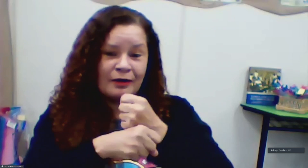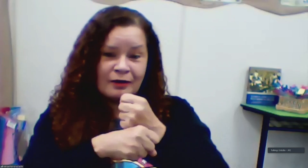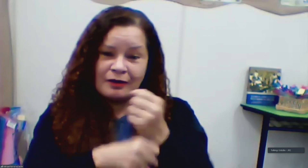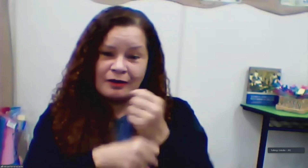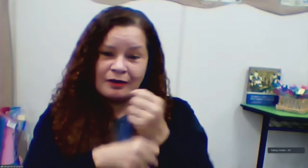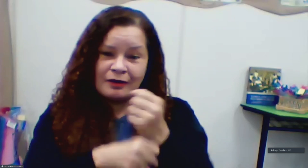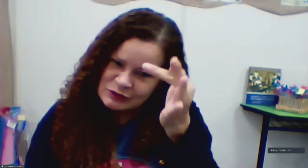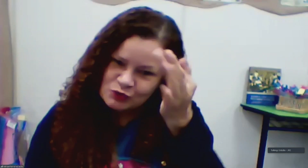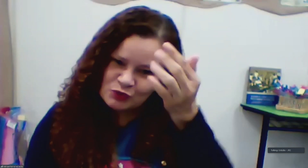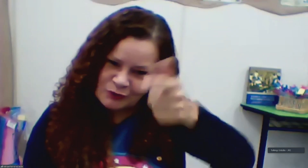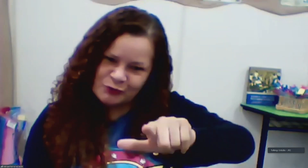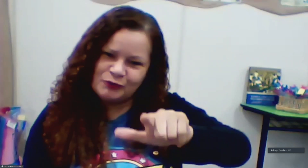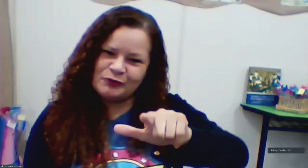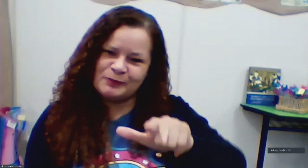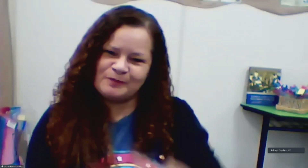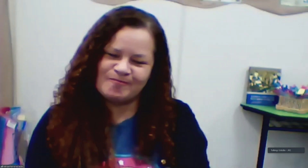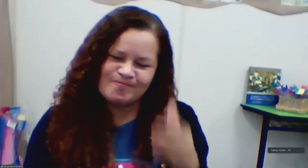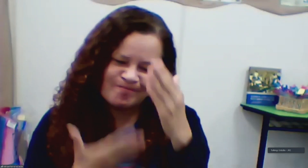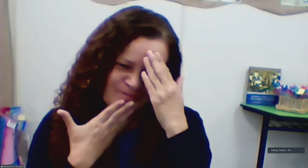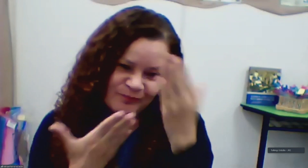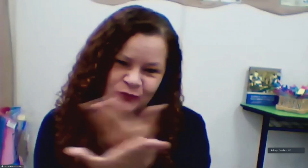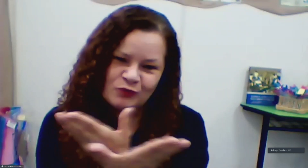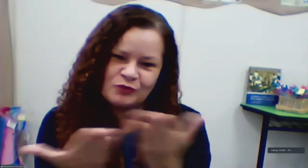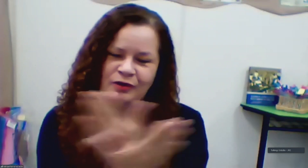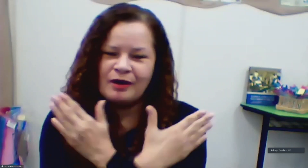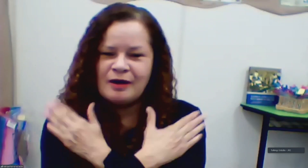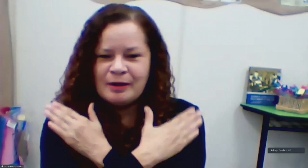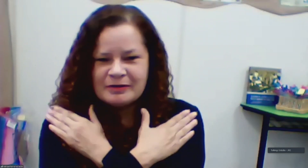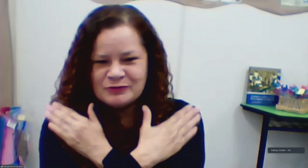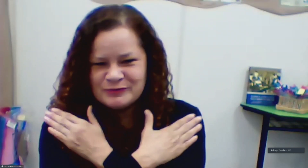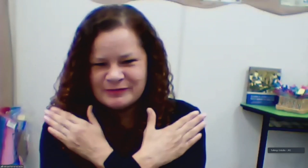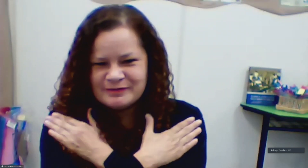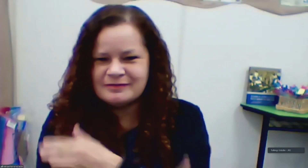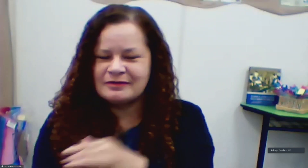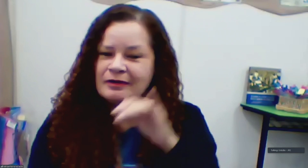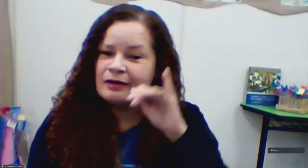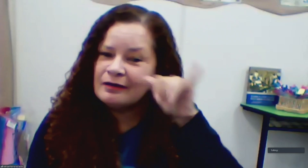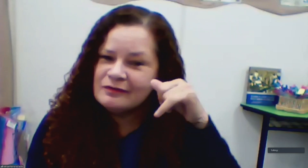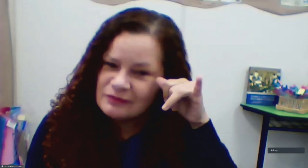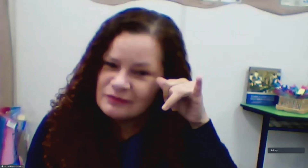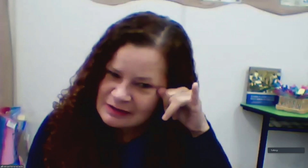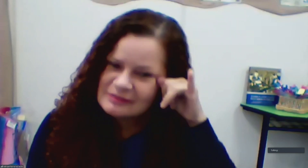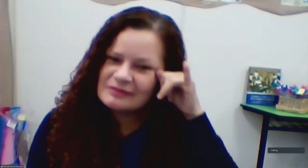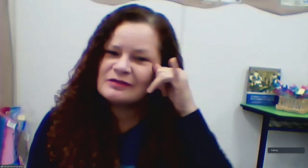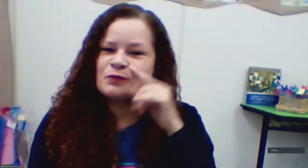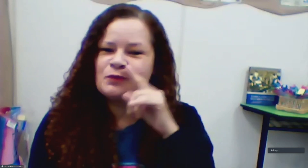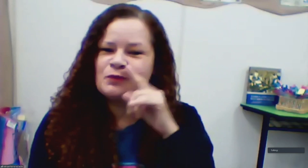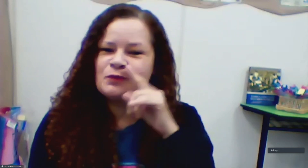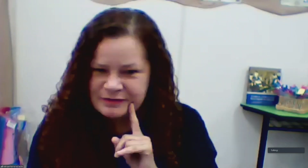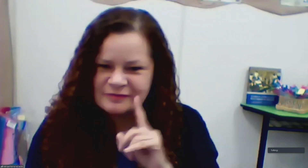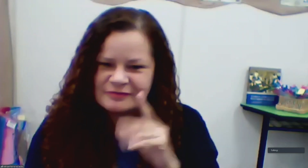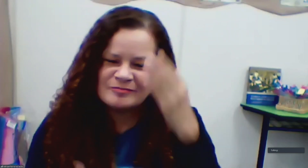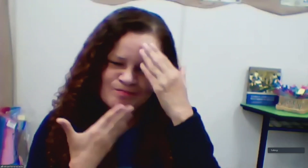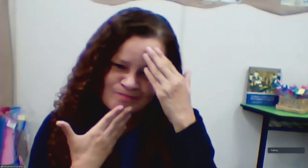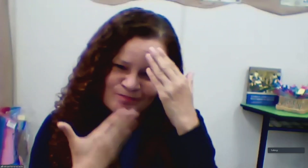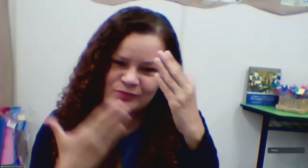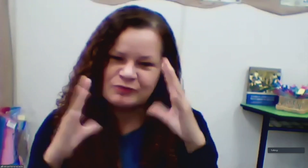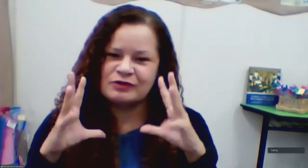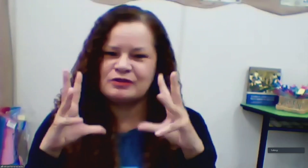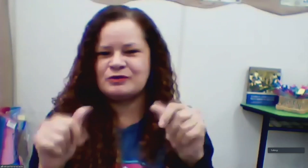Um abraço para vocês todos que nos viram. Tchau, gente. Eu